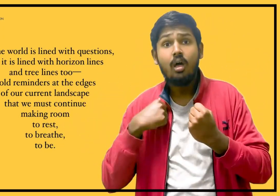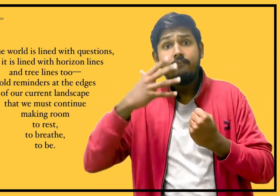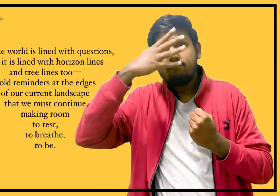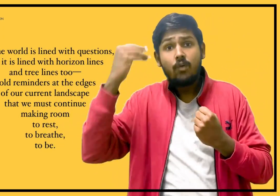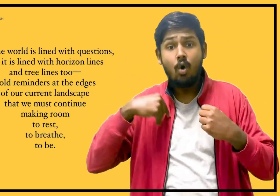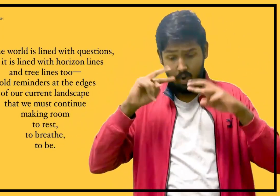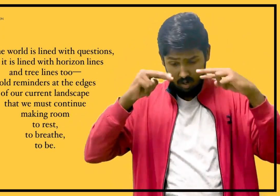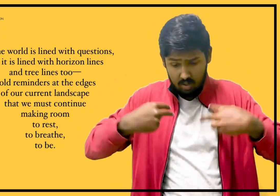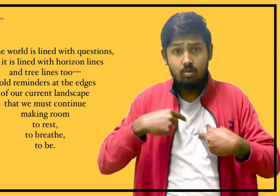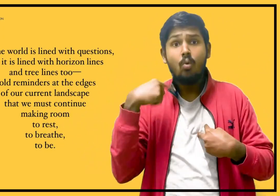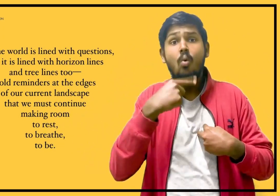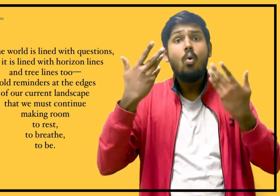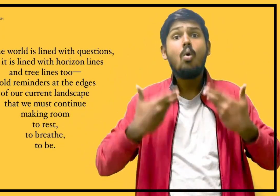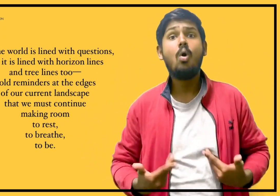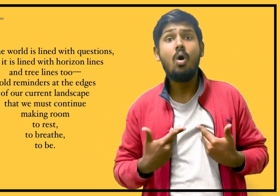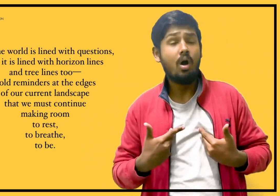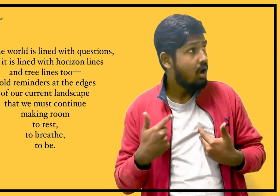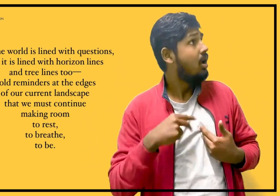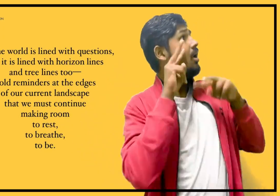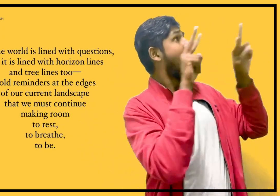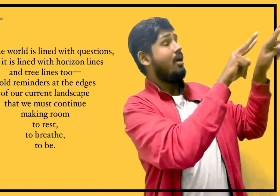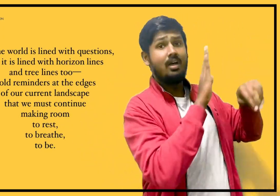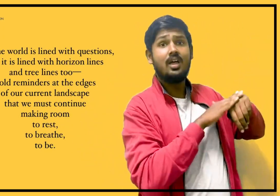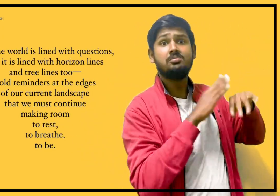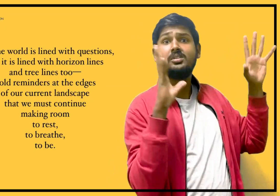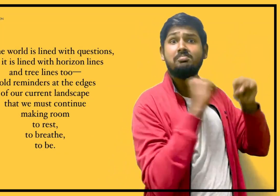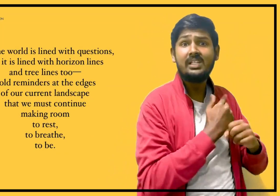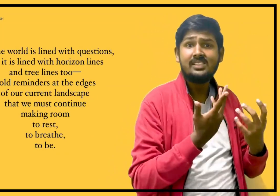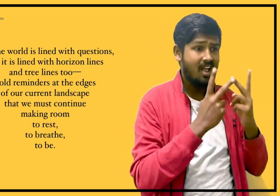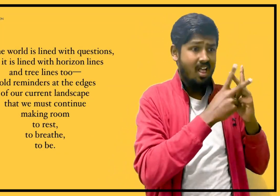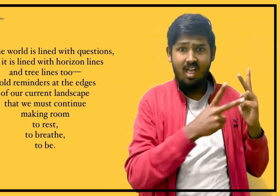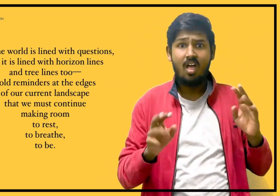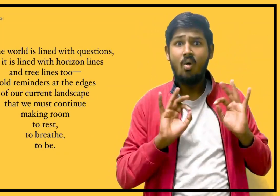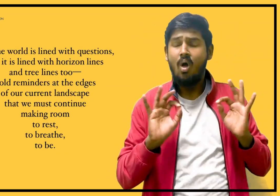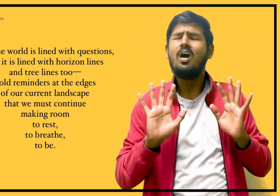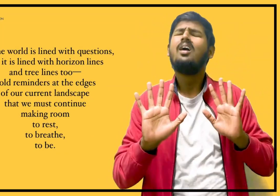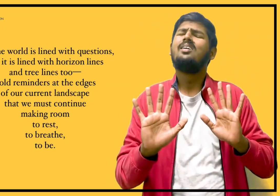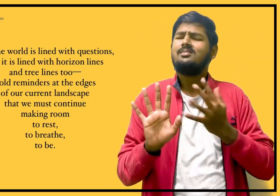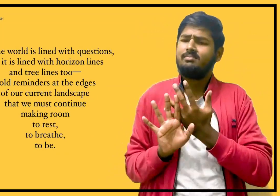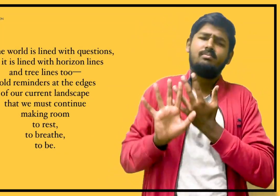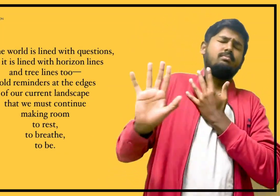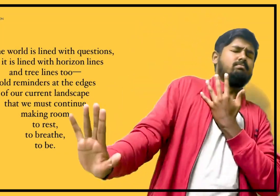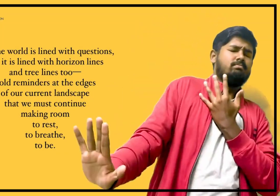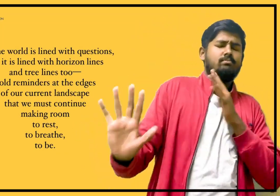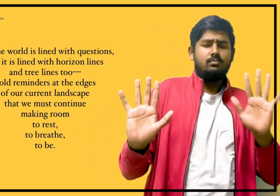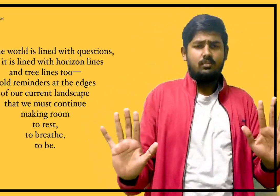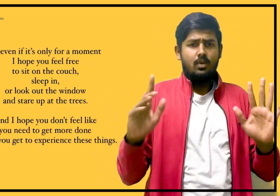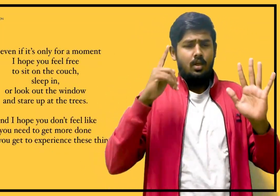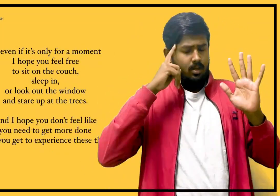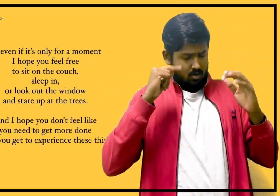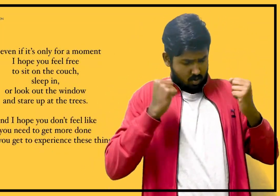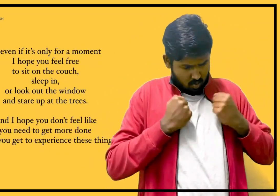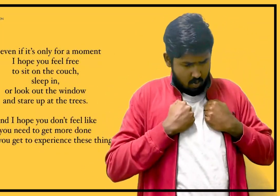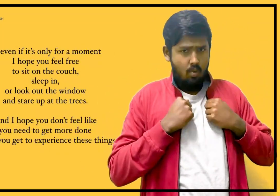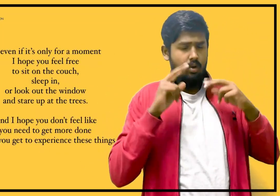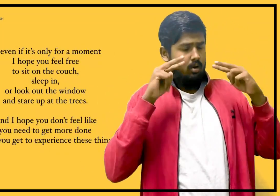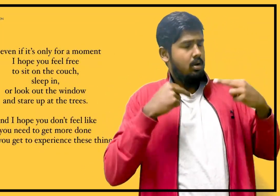है कि आप हमेशा काम करते रहे, यह जानना ज़रूरी है कि आप कौन हैं, आप क्या चाहते हैं। तो अपना